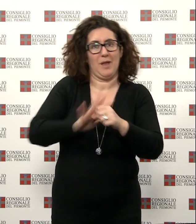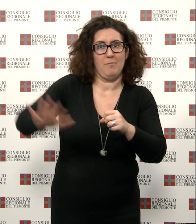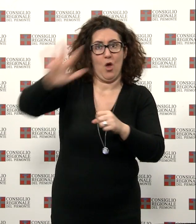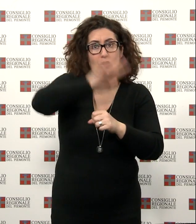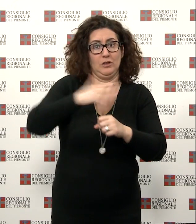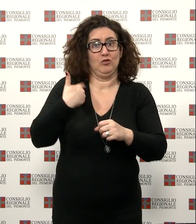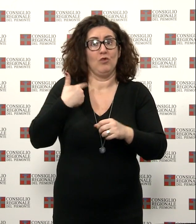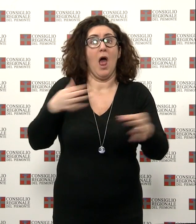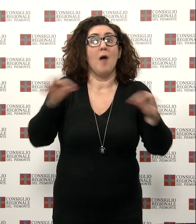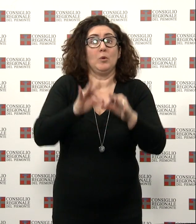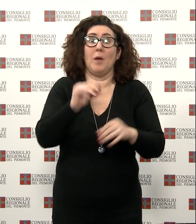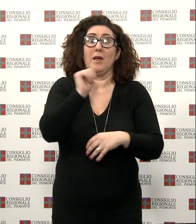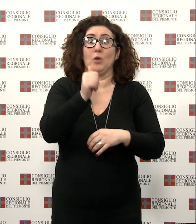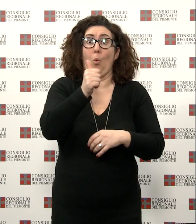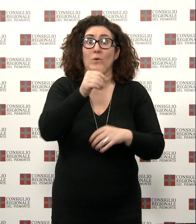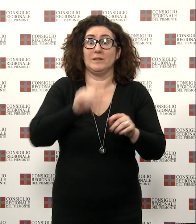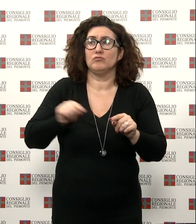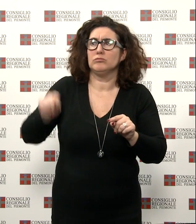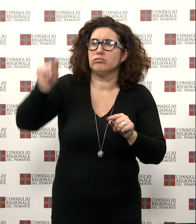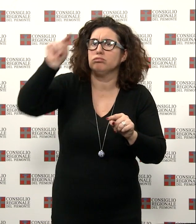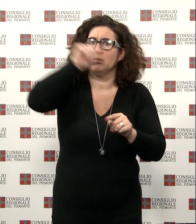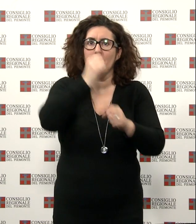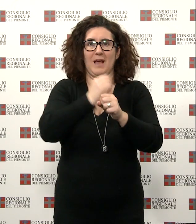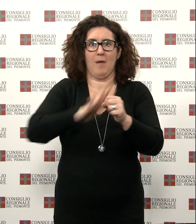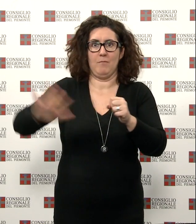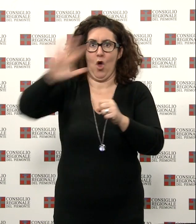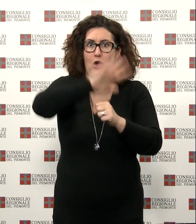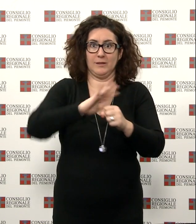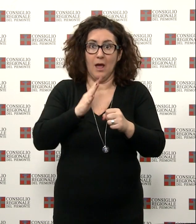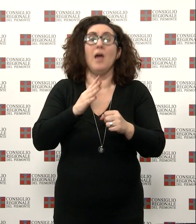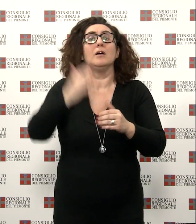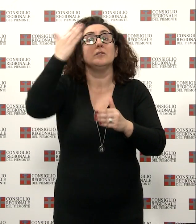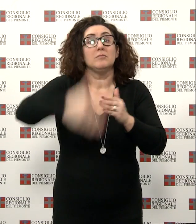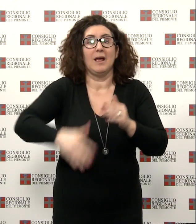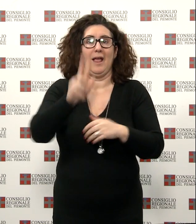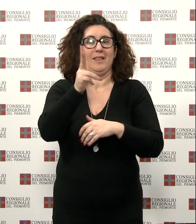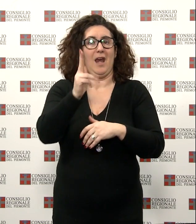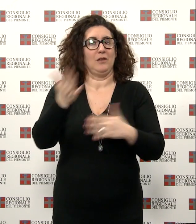previsti su tutto il territorio piemontese. Entro il 13 aprile la consegna degli elaborati.